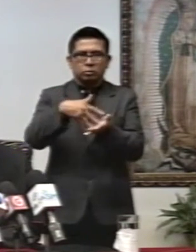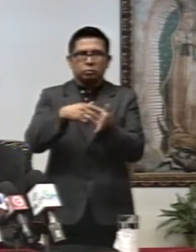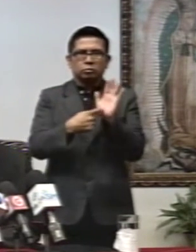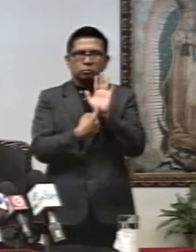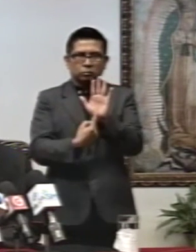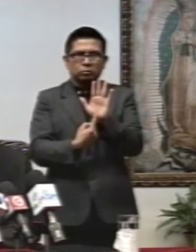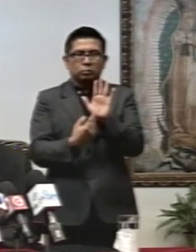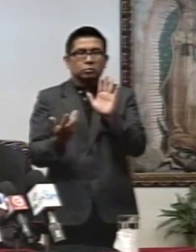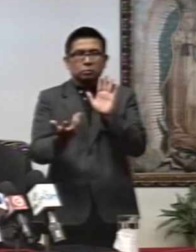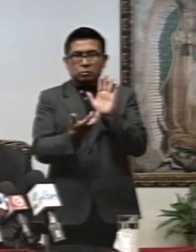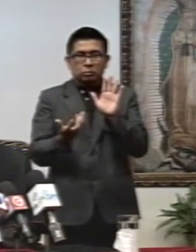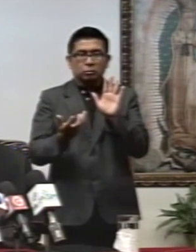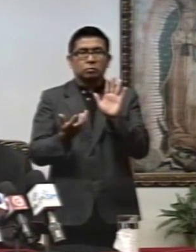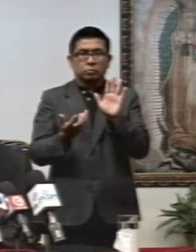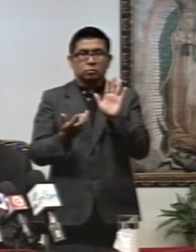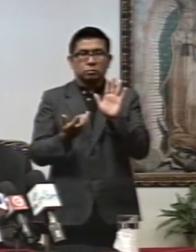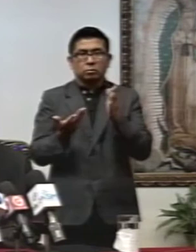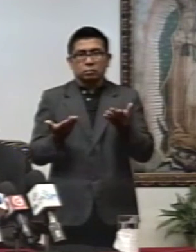Para que